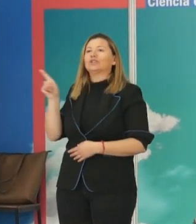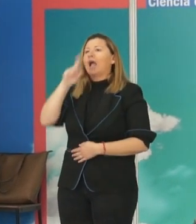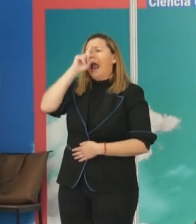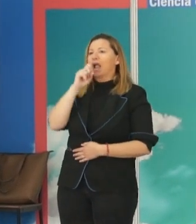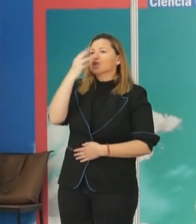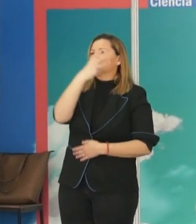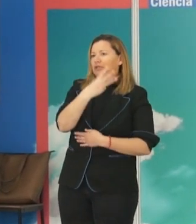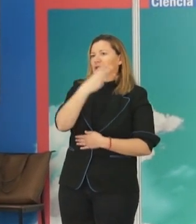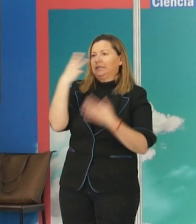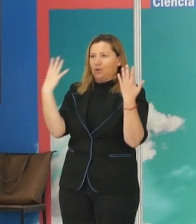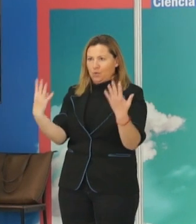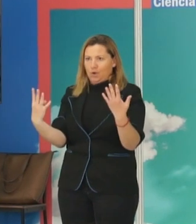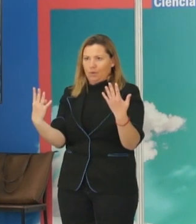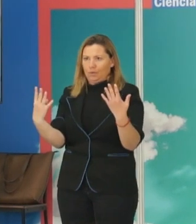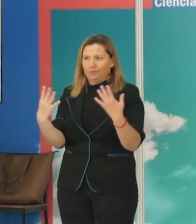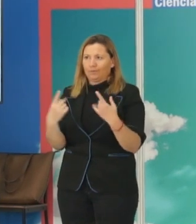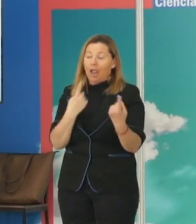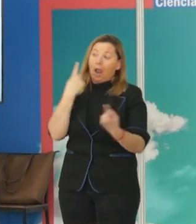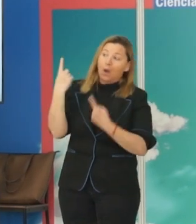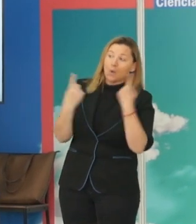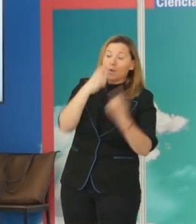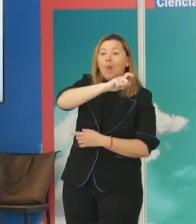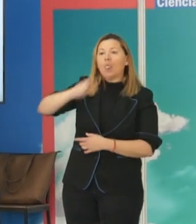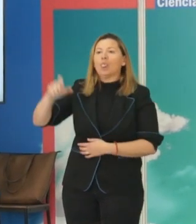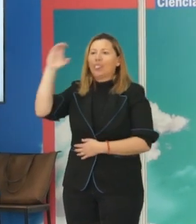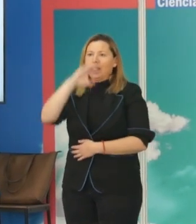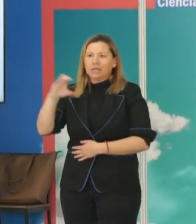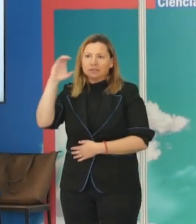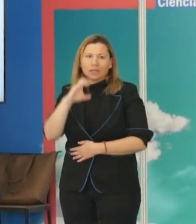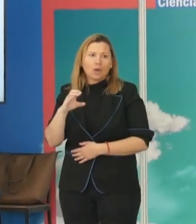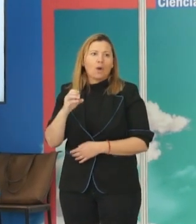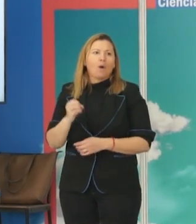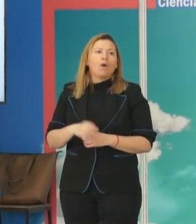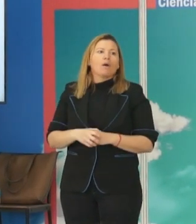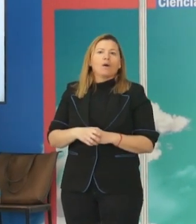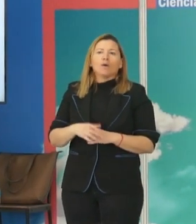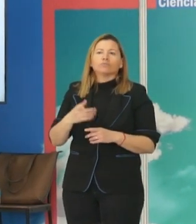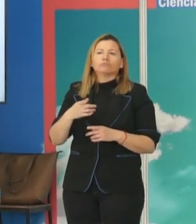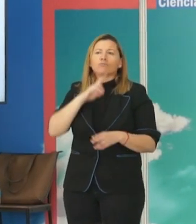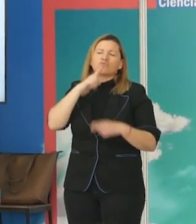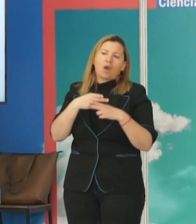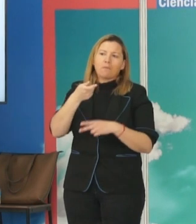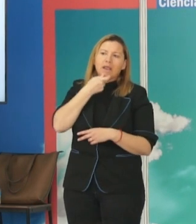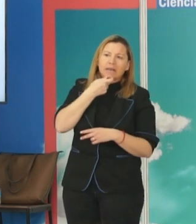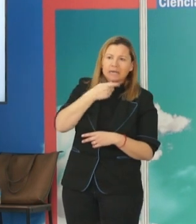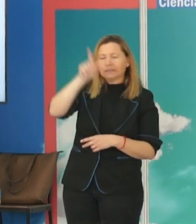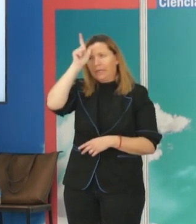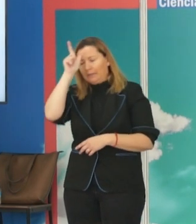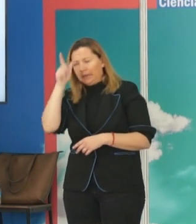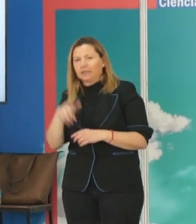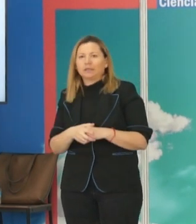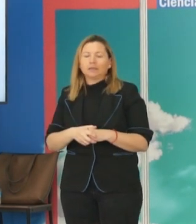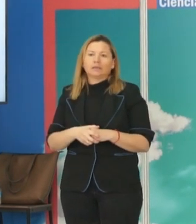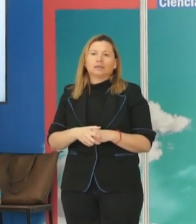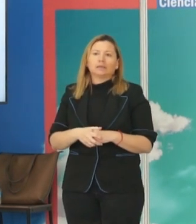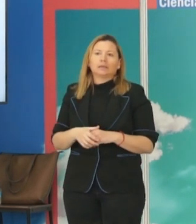39, algunos científicos, Otto Hahn, Hans Fritzsche, ayudados por